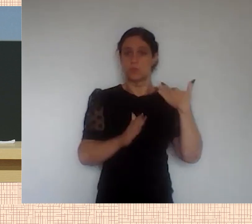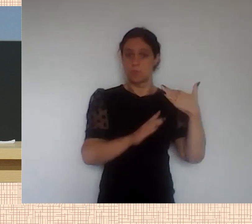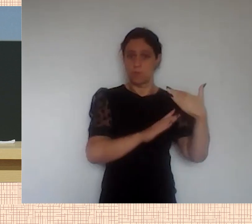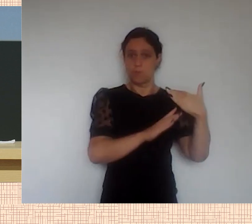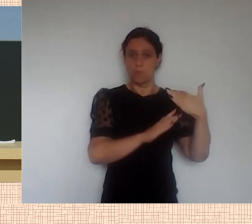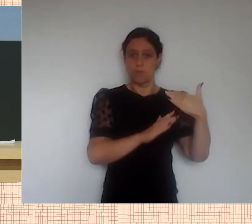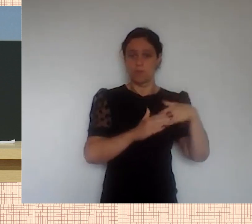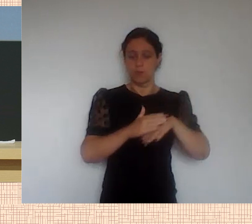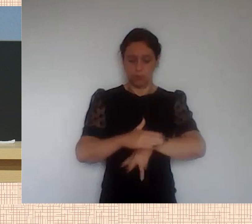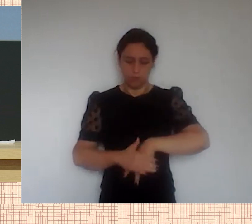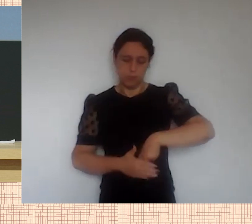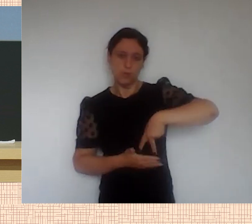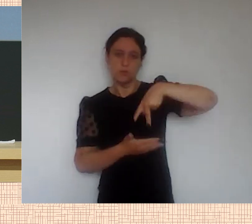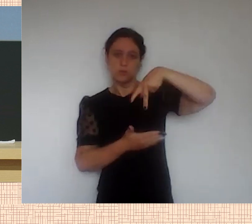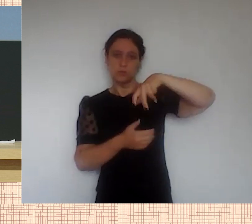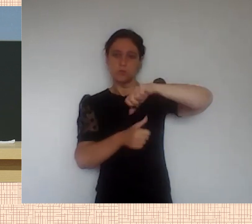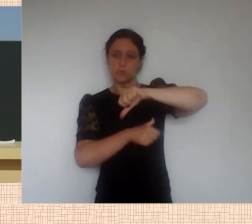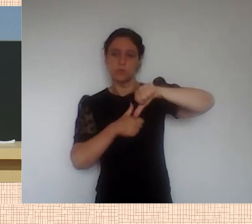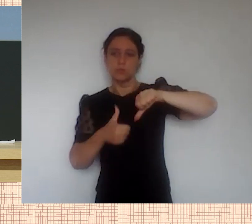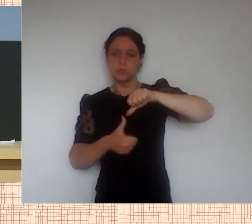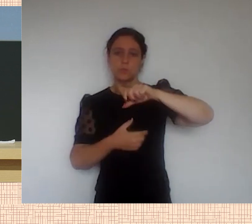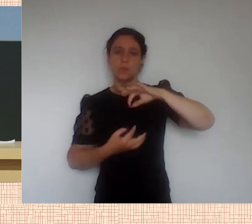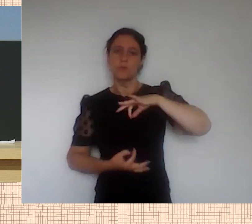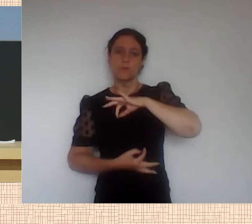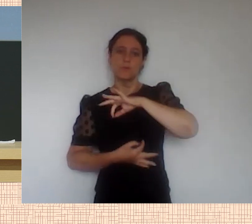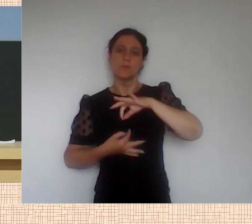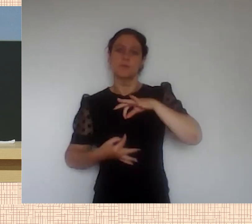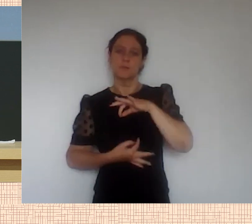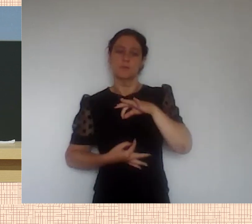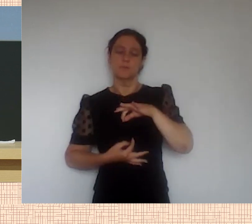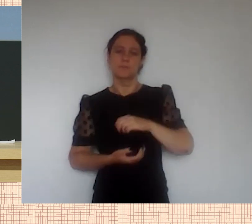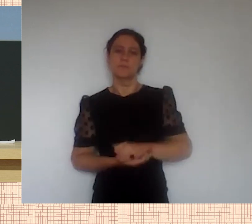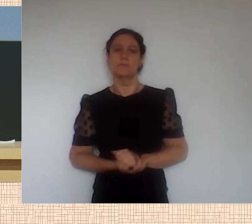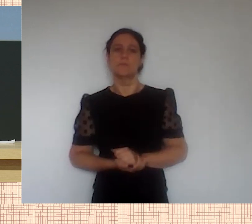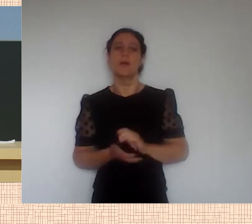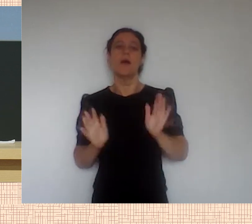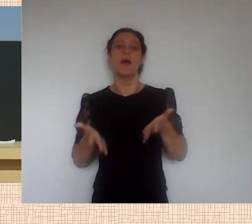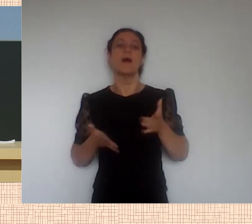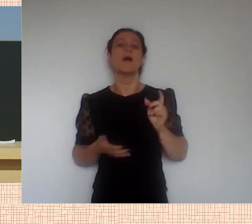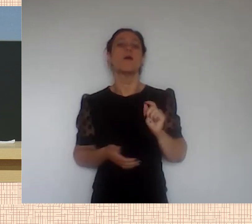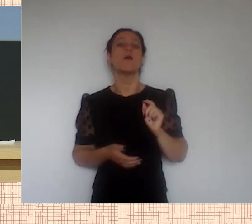João tem que fazer? Como trazer Cristo novamente aqui para mostrar a vida?